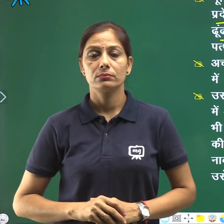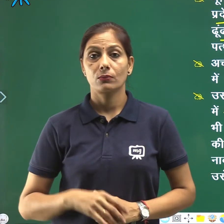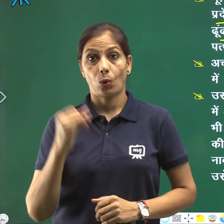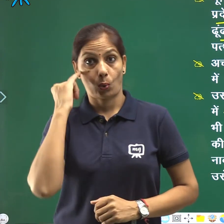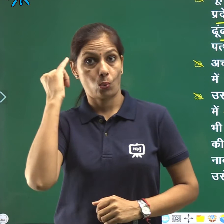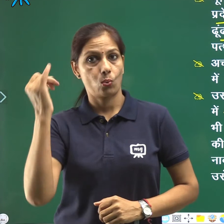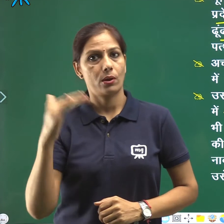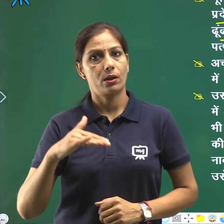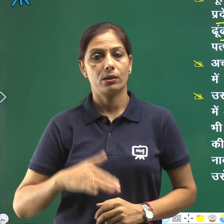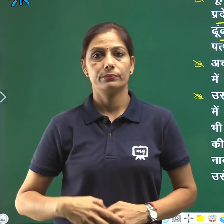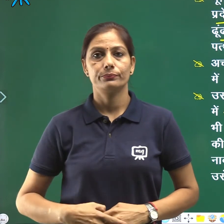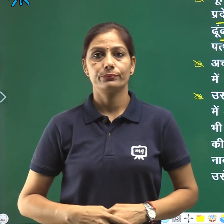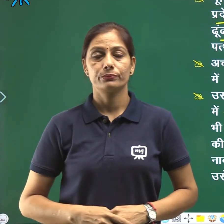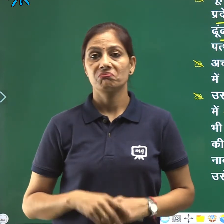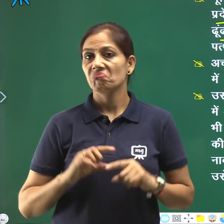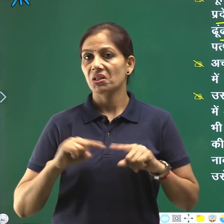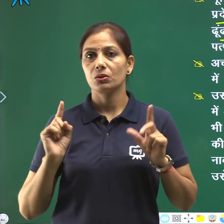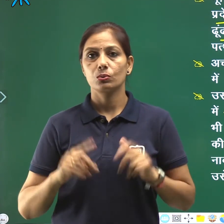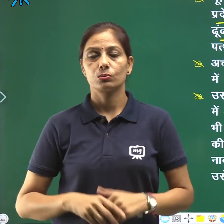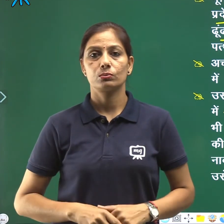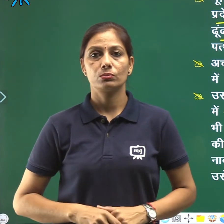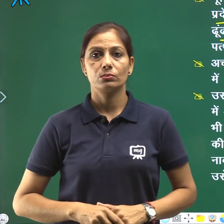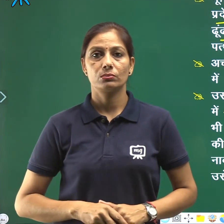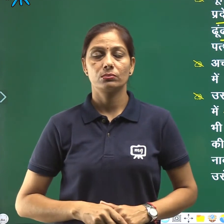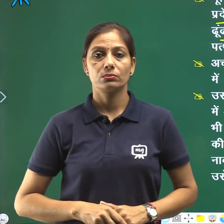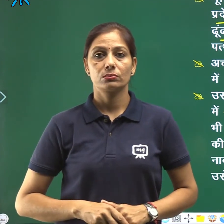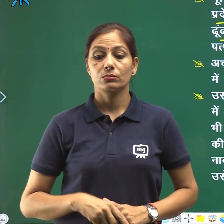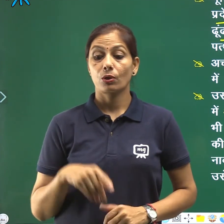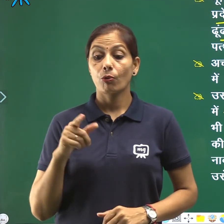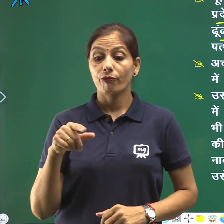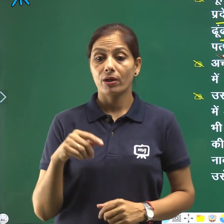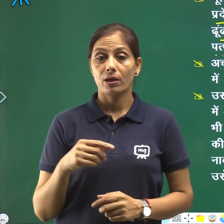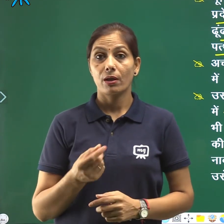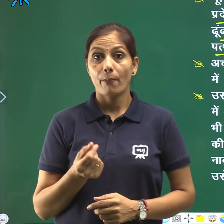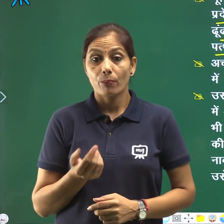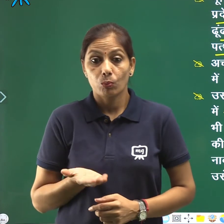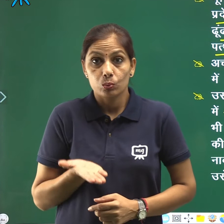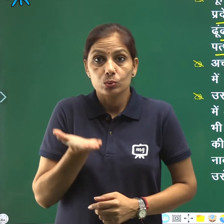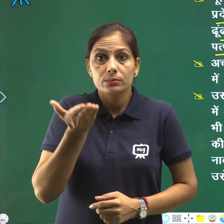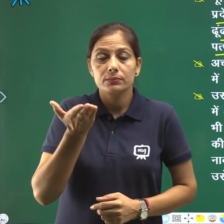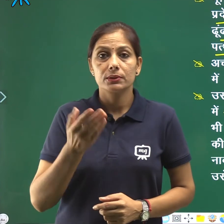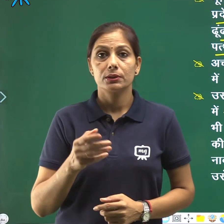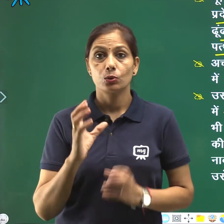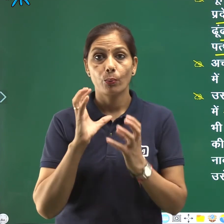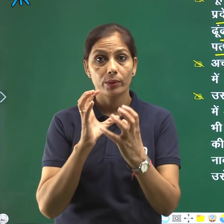ढूंढ आया, परंतु वह कीमती पत्थर